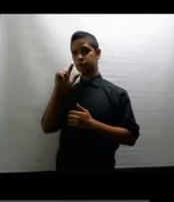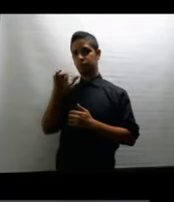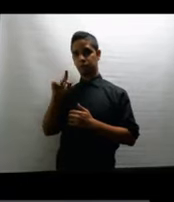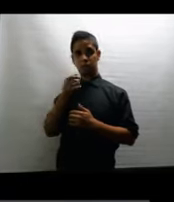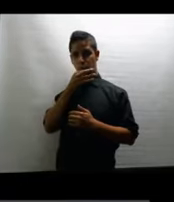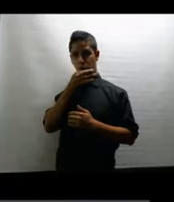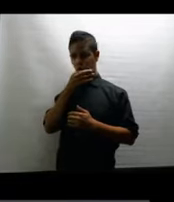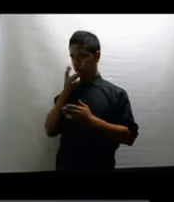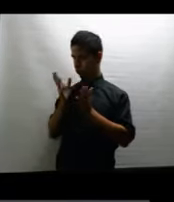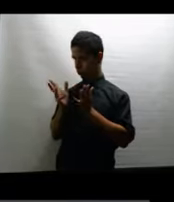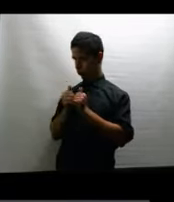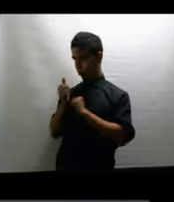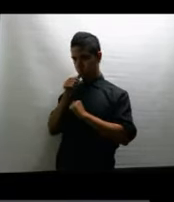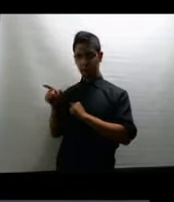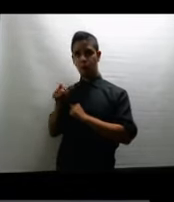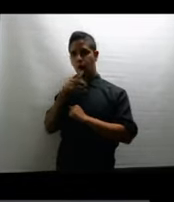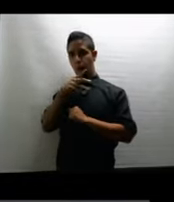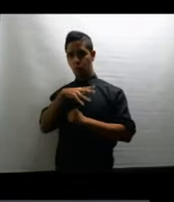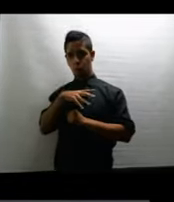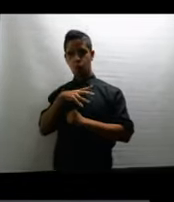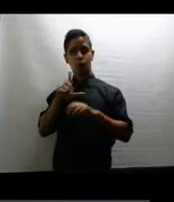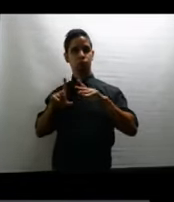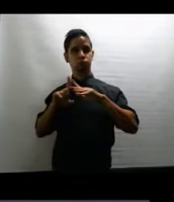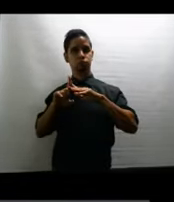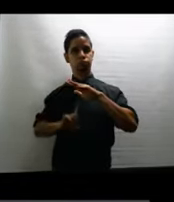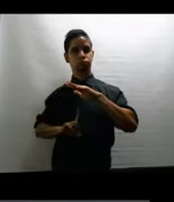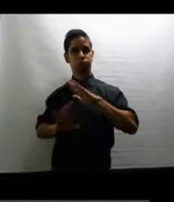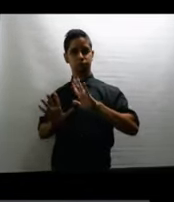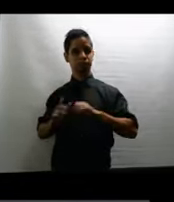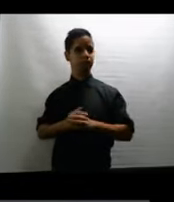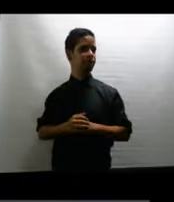hablamos con ella. A la mujer invisible, ¿verdad? Ible.